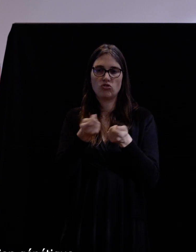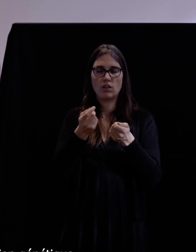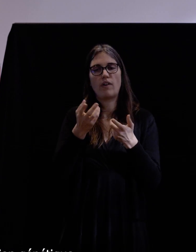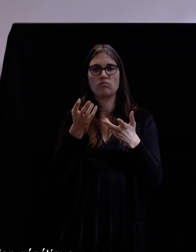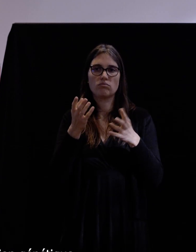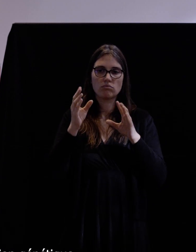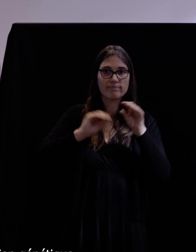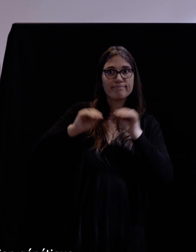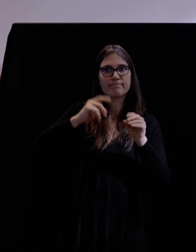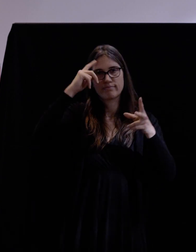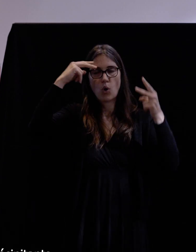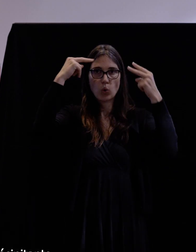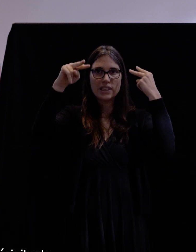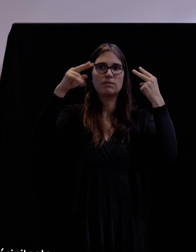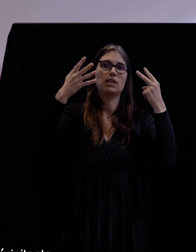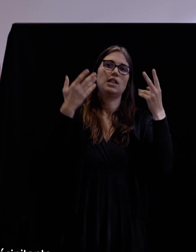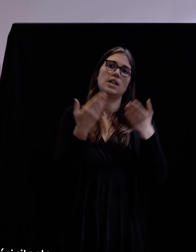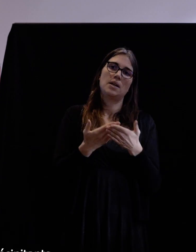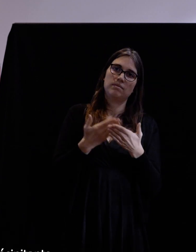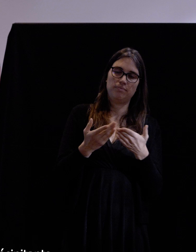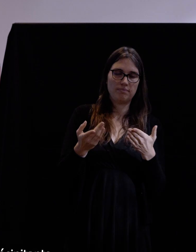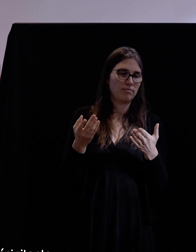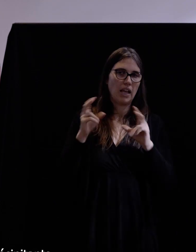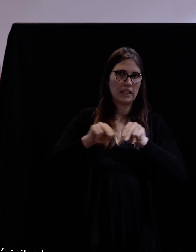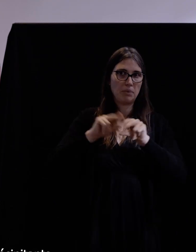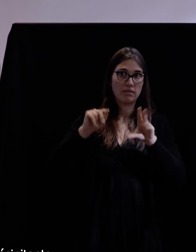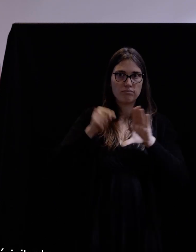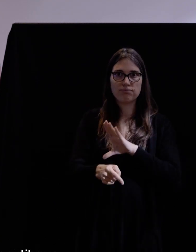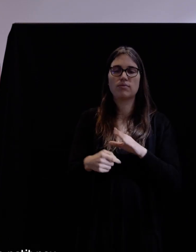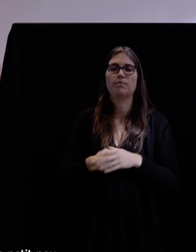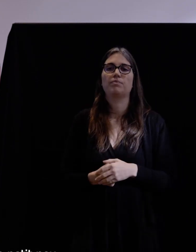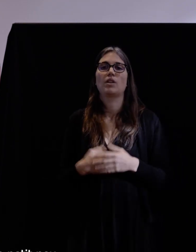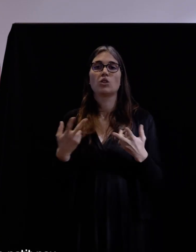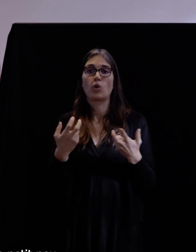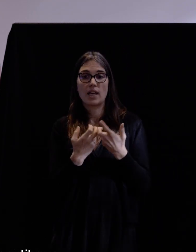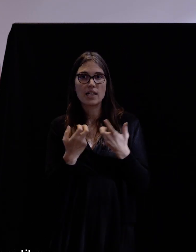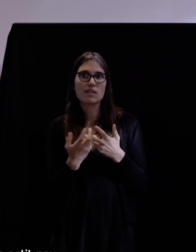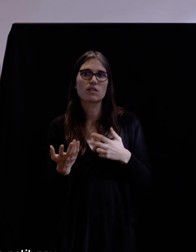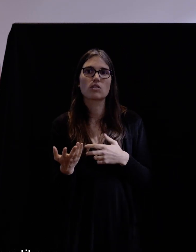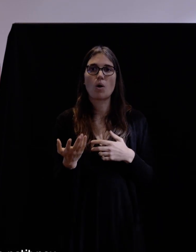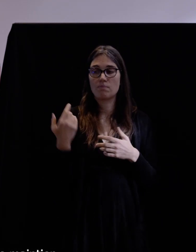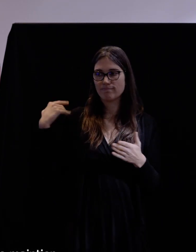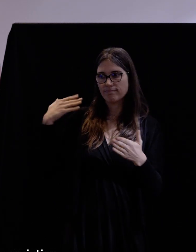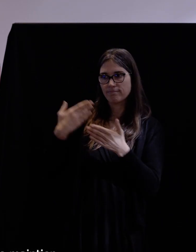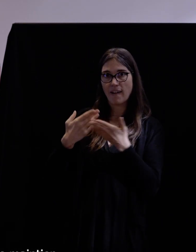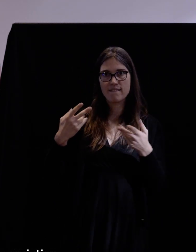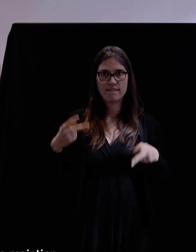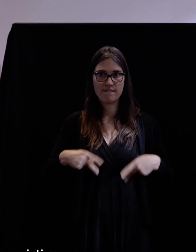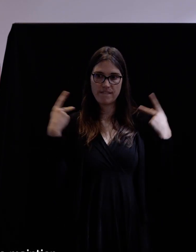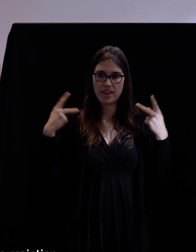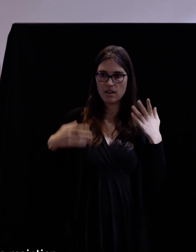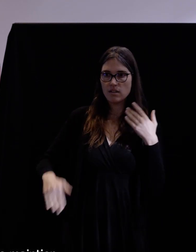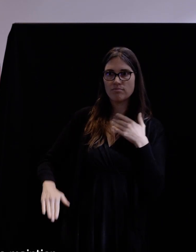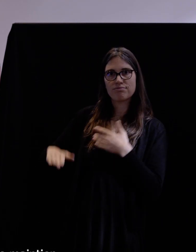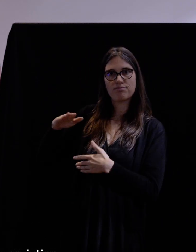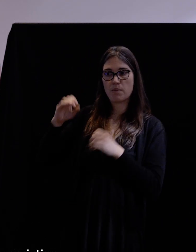prédisposition génétique, c'est le charge. Les facteurs précipitants, ça va être les agressions, on peut dire, un petit peu de ce qu'ils ont vécu. Et les facteurs de maintien,